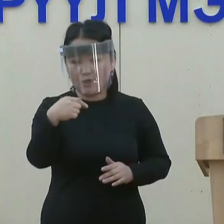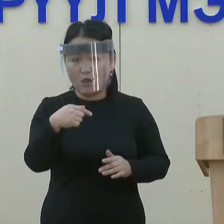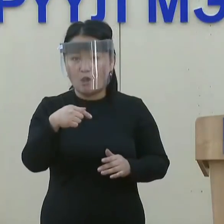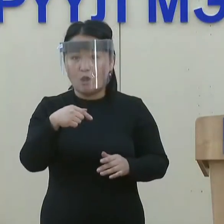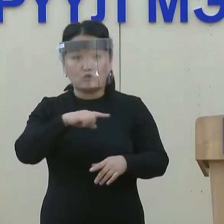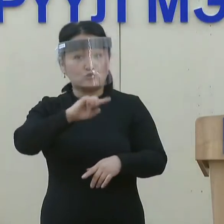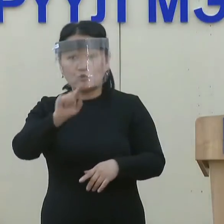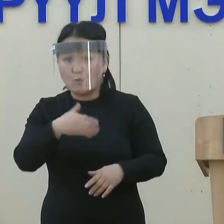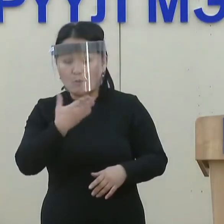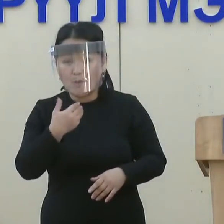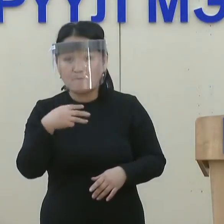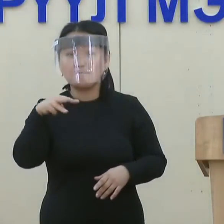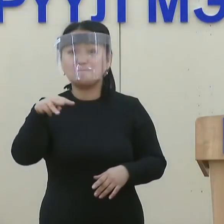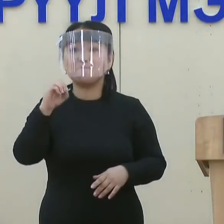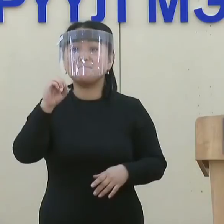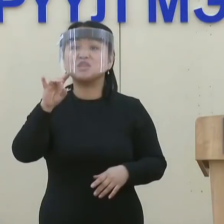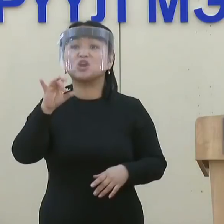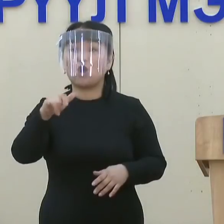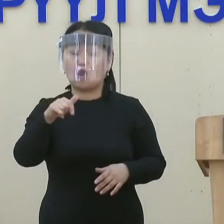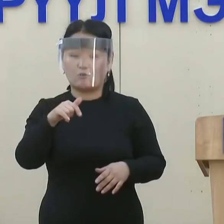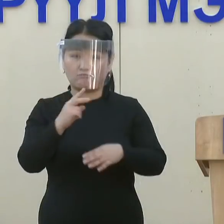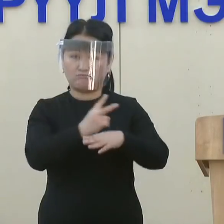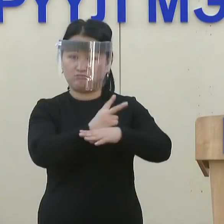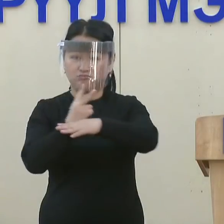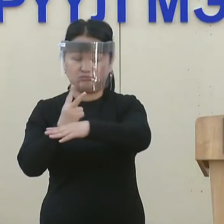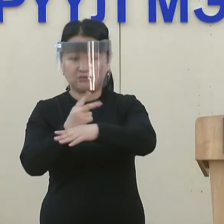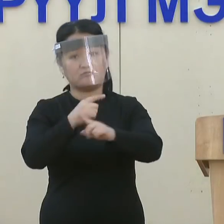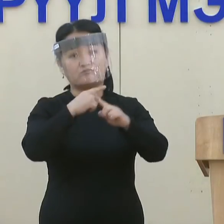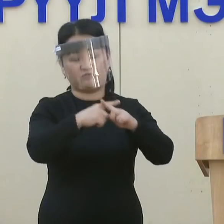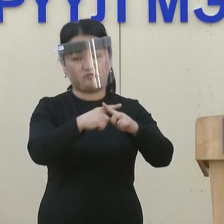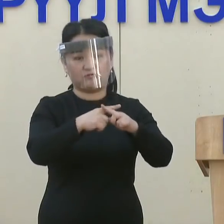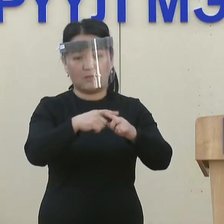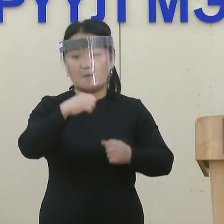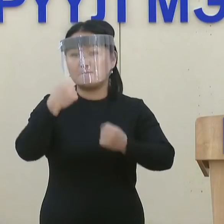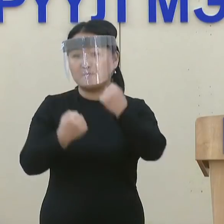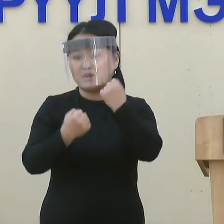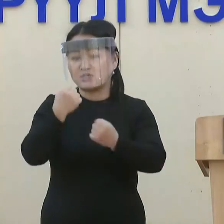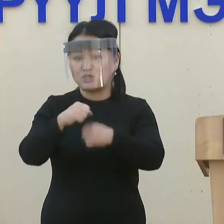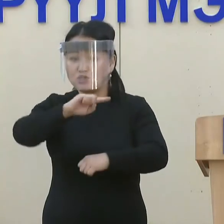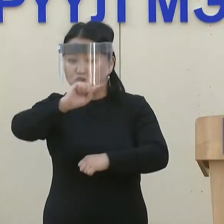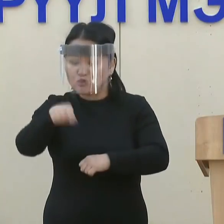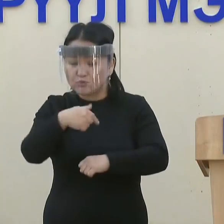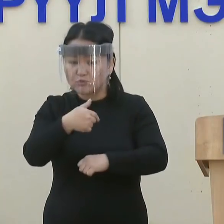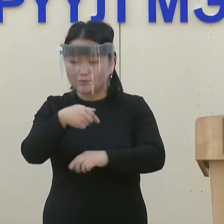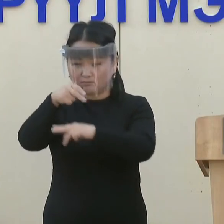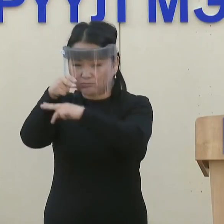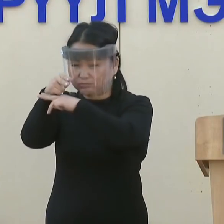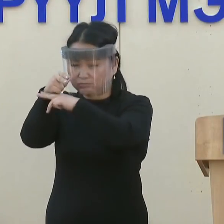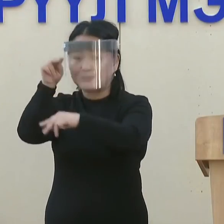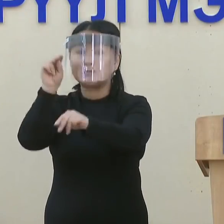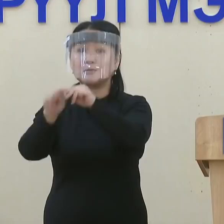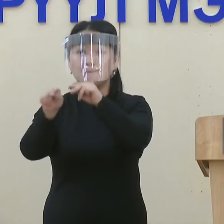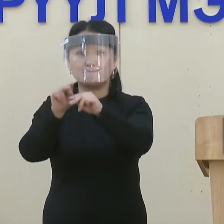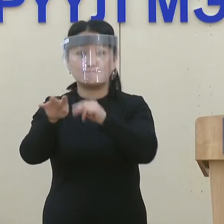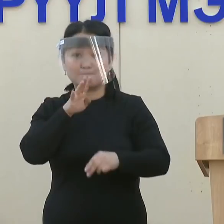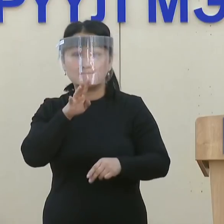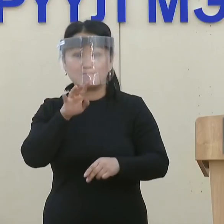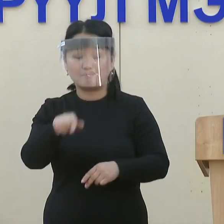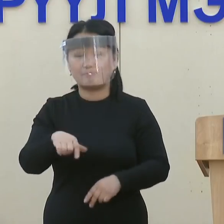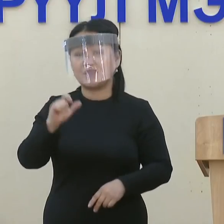суухгүй. За автомашины зөвшөөрлийг хэсгийг бол камераар одоо хянахаар болсон байна. За ингээ манай